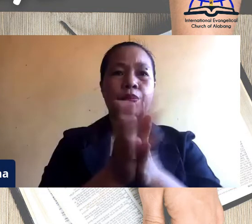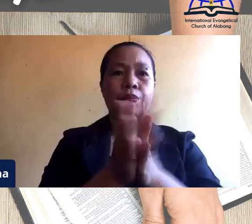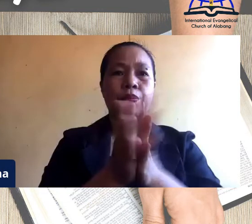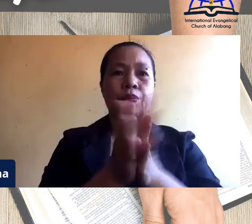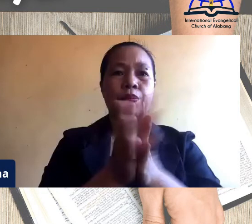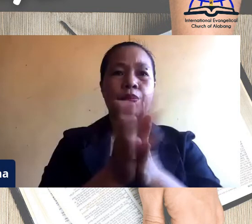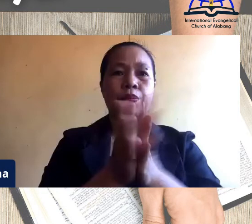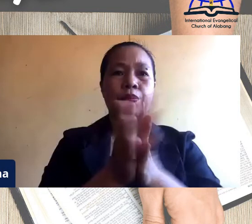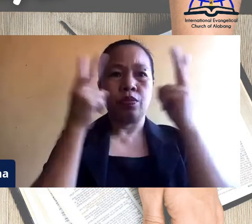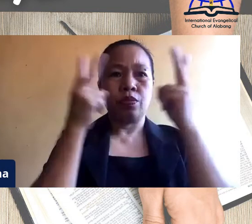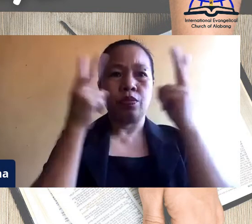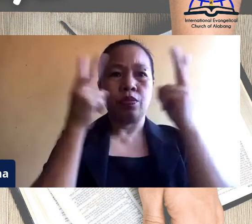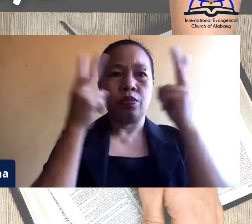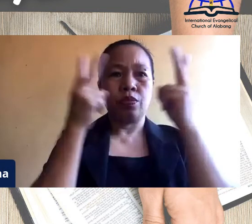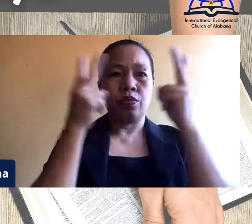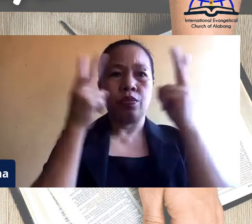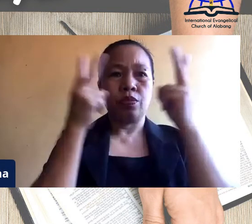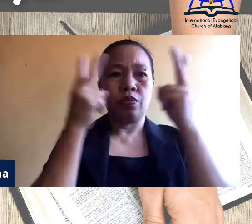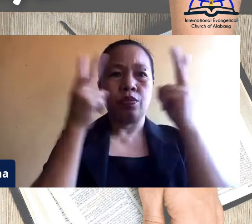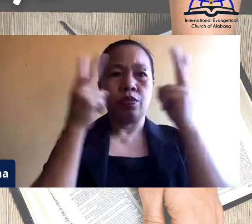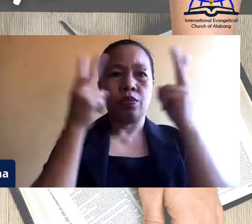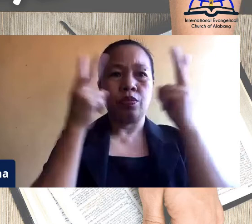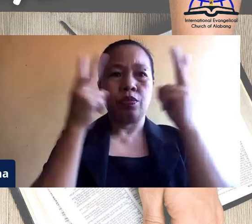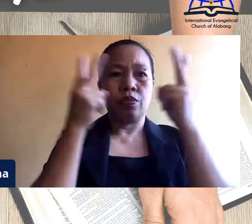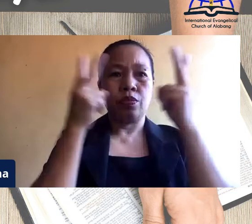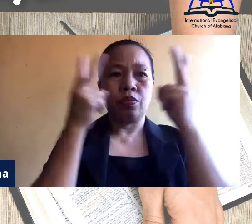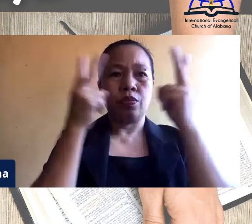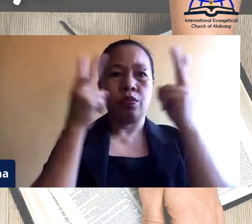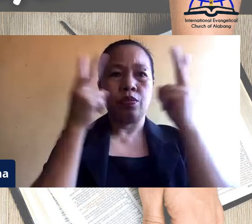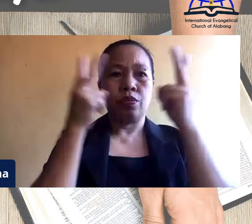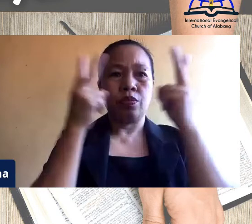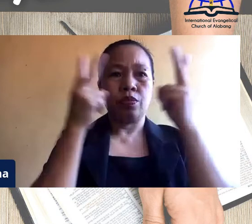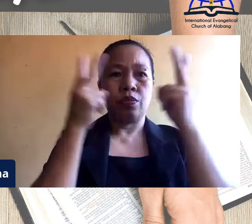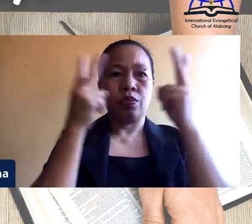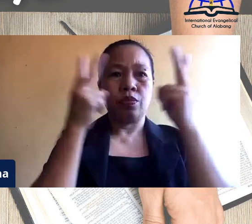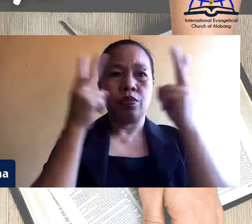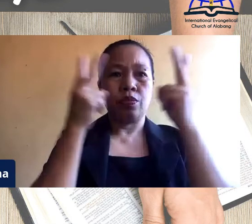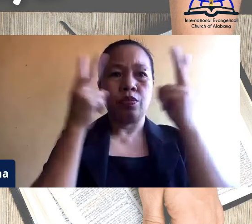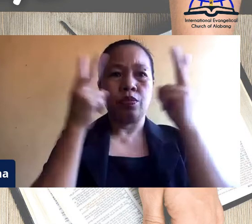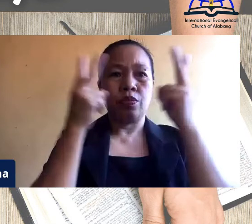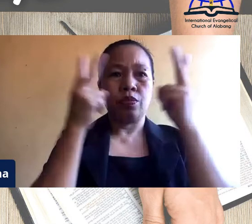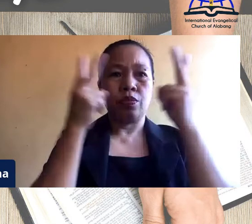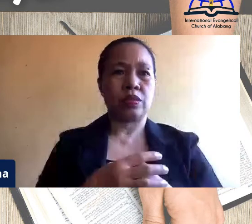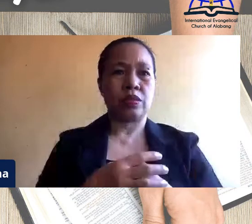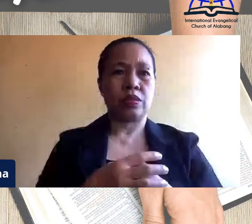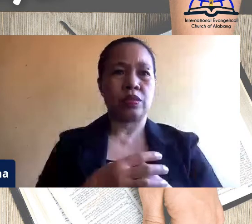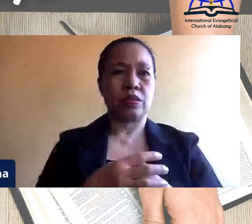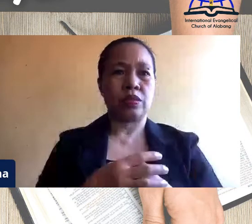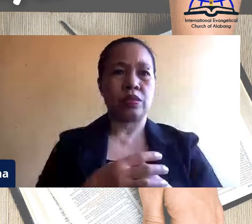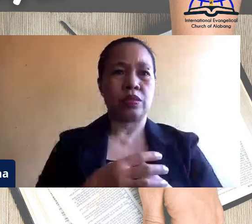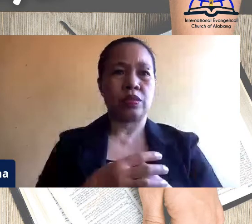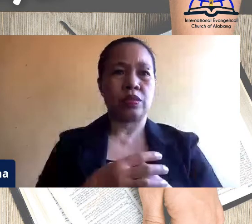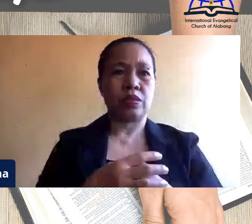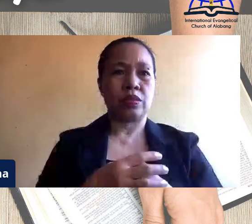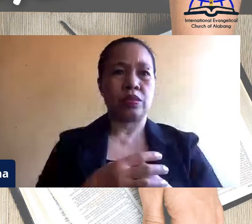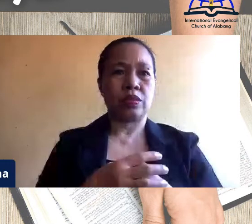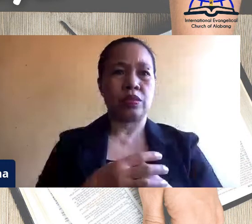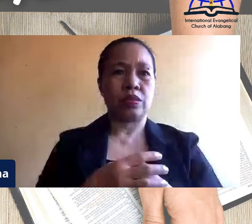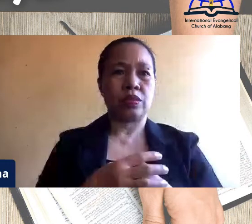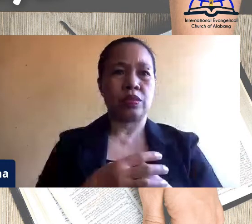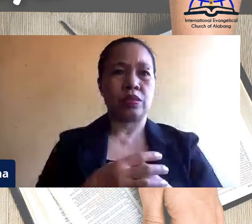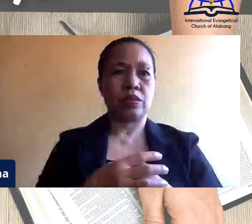or victory na dapat po nating tatandaan. Okay? Una po natin